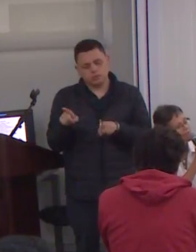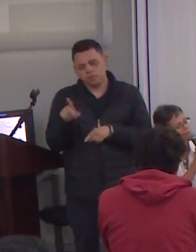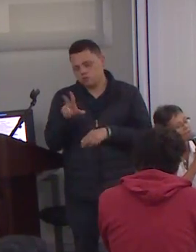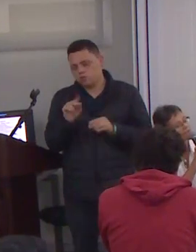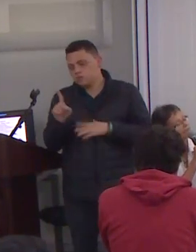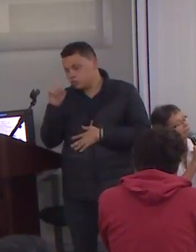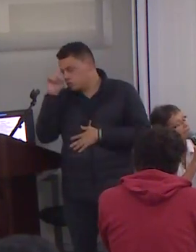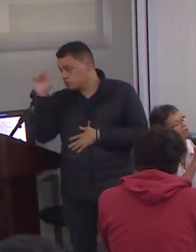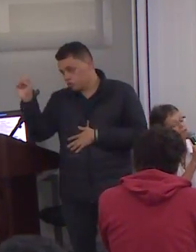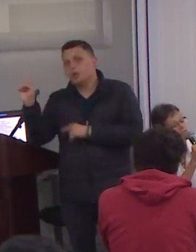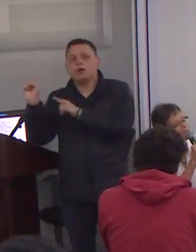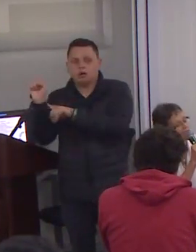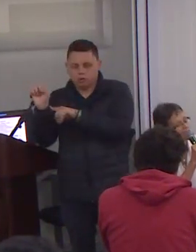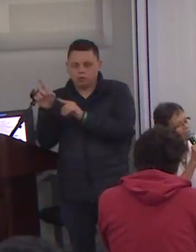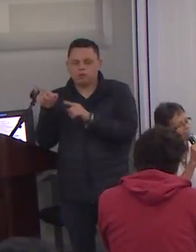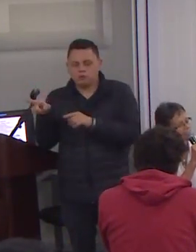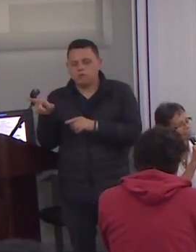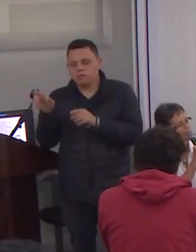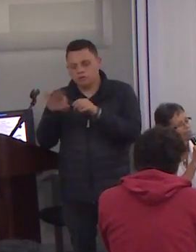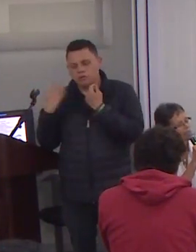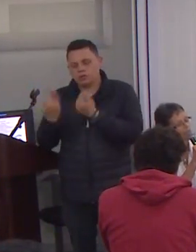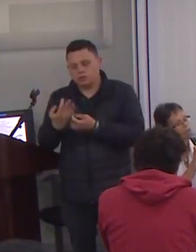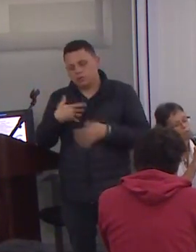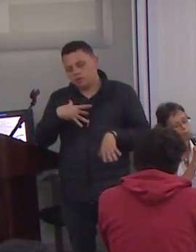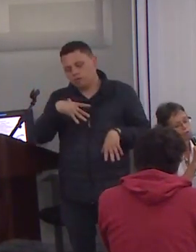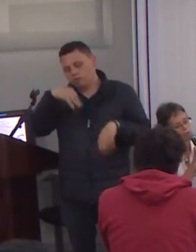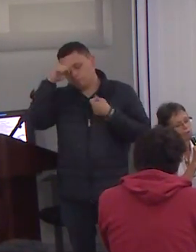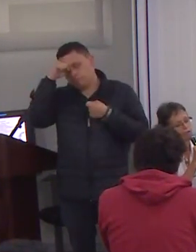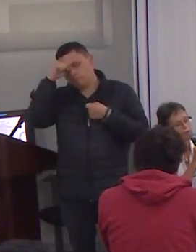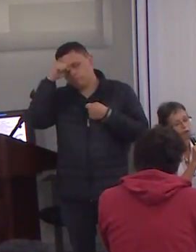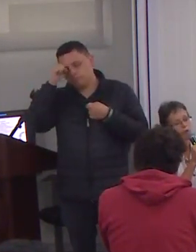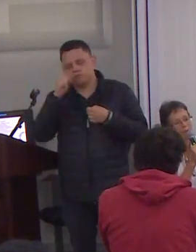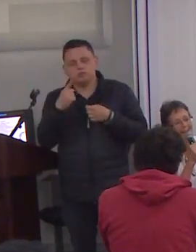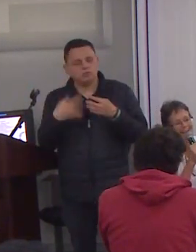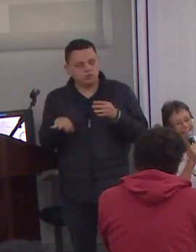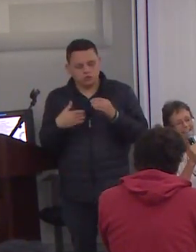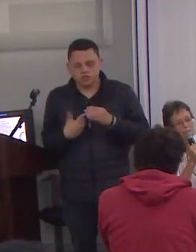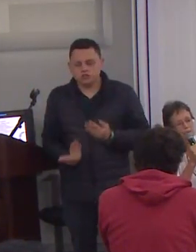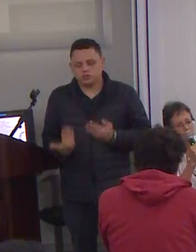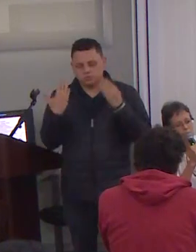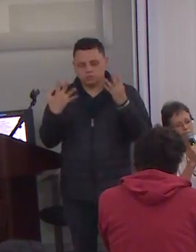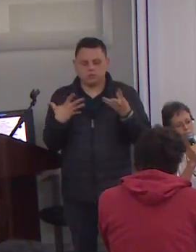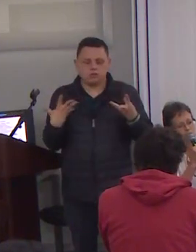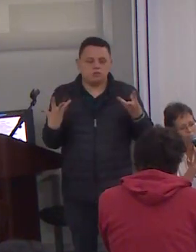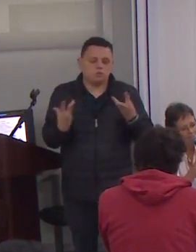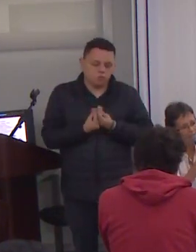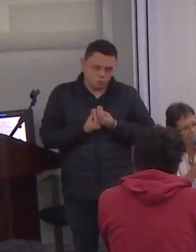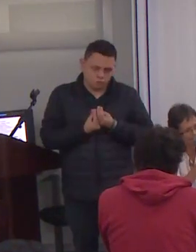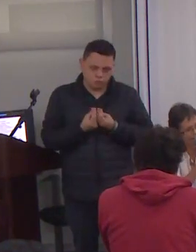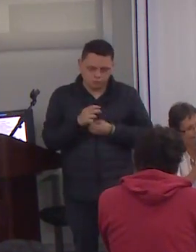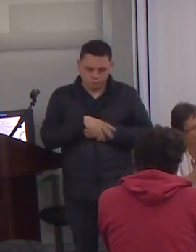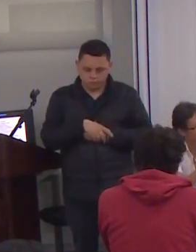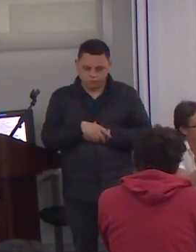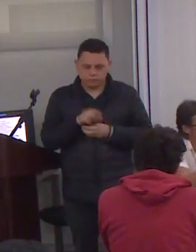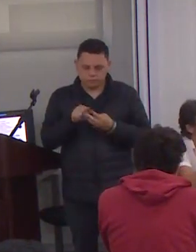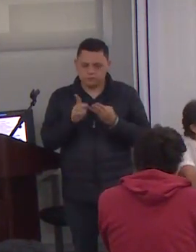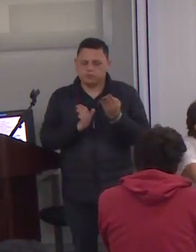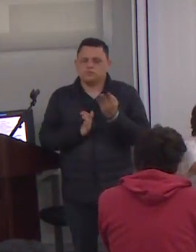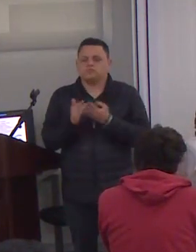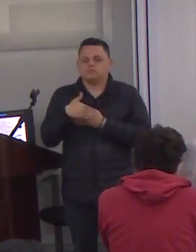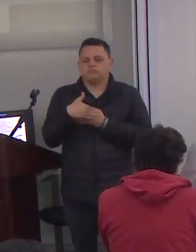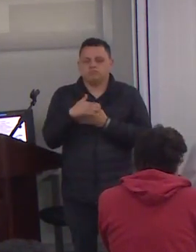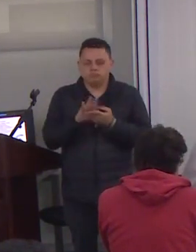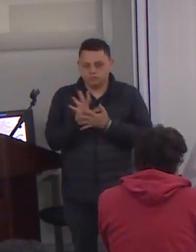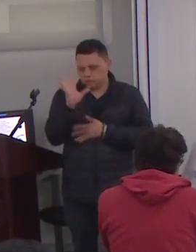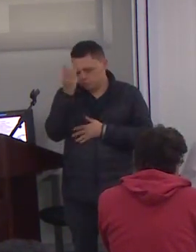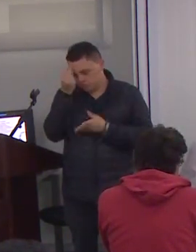las familias tienen ese aprendizaje y es un aporte maravilloso para el equipo tenemos que pasar a la transdisciplinaridad